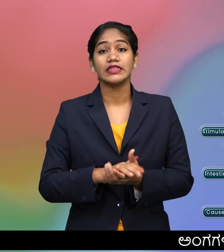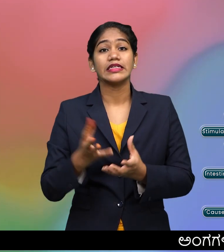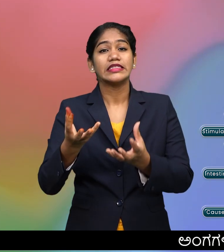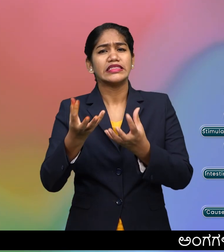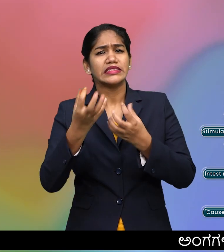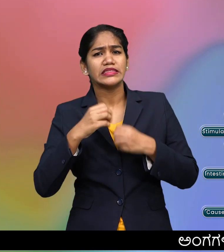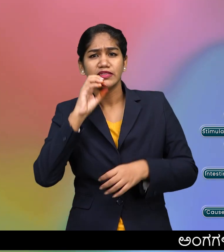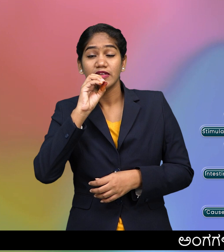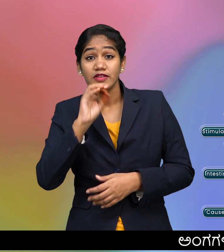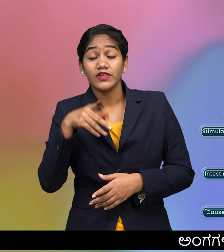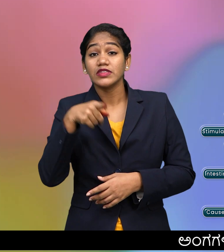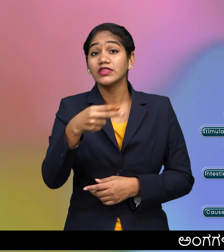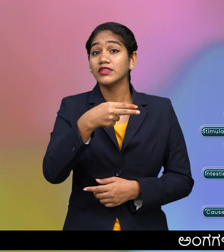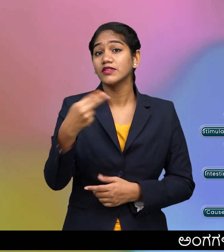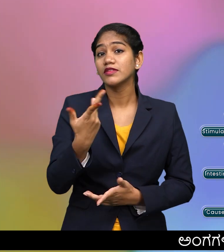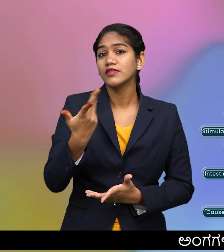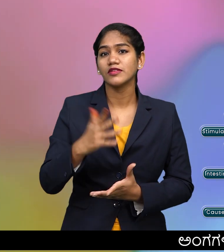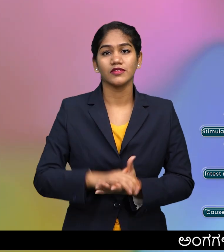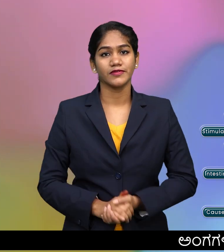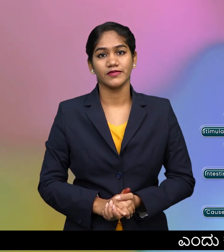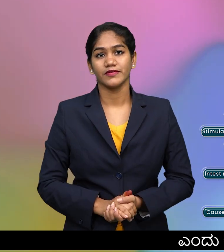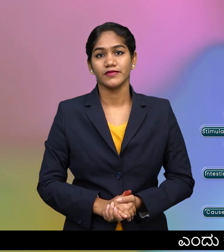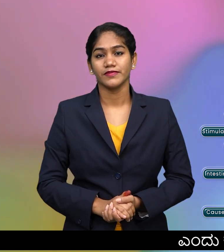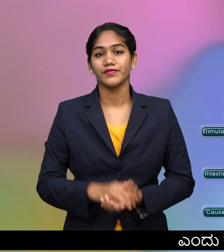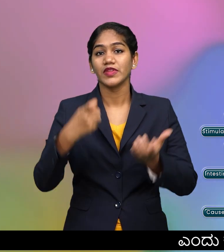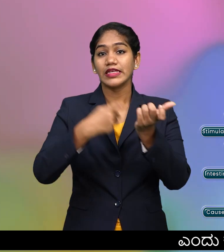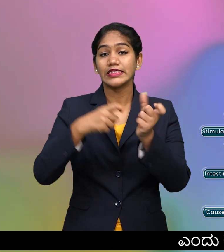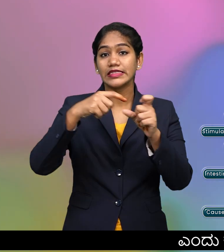ಅಂಗಗಳನ್ನು ಗ್ರಾಹಕಗಳು ಎಂದು ಕರೆಯಲಾಗುತ್ತದೆ.